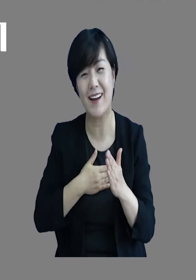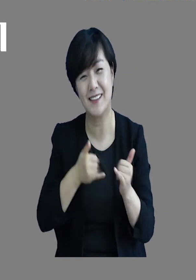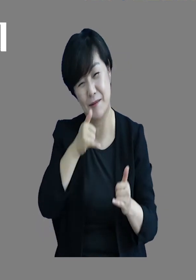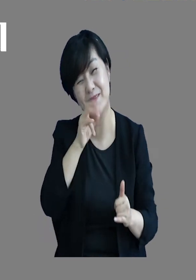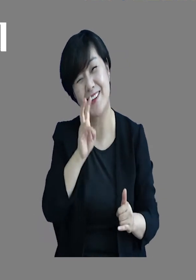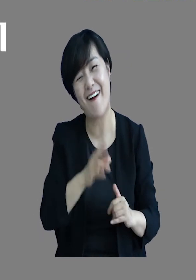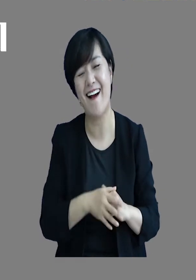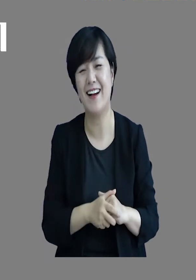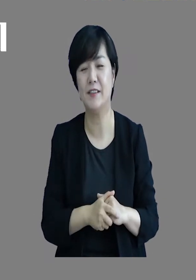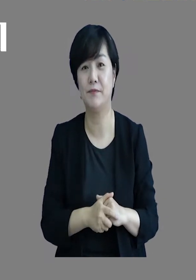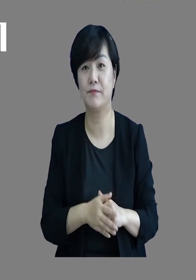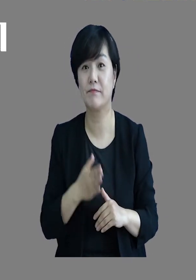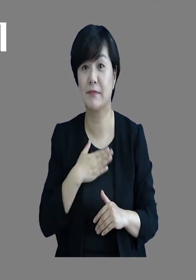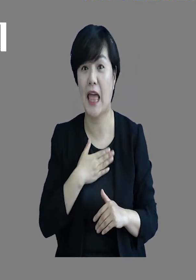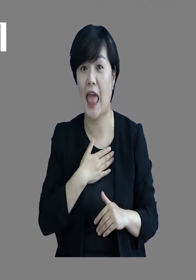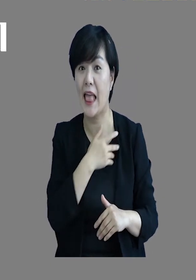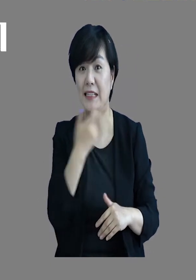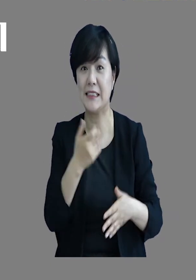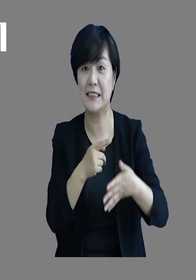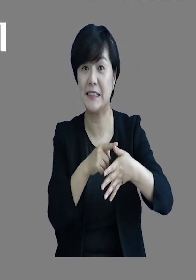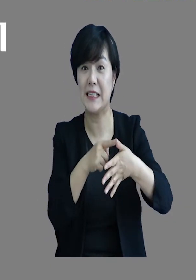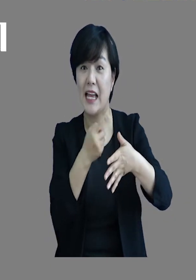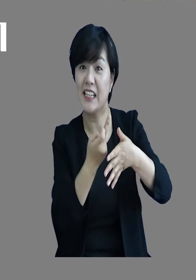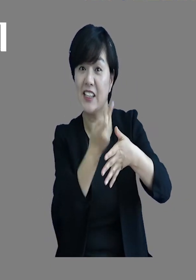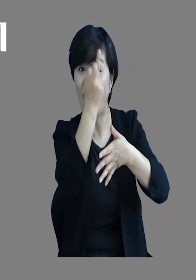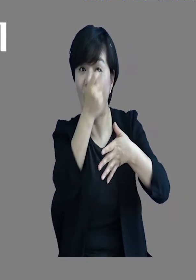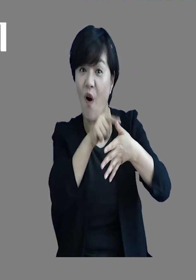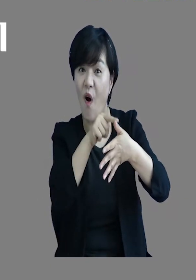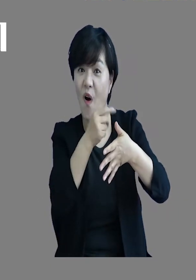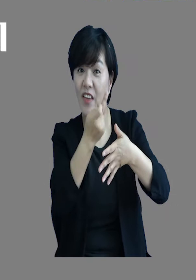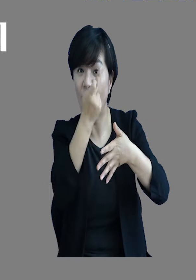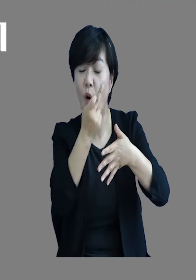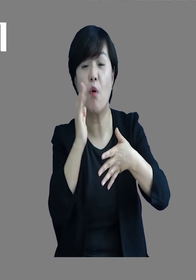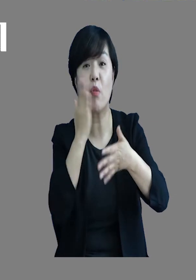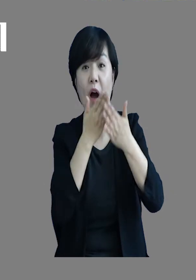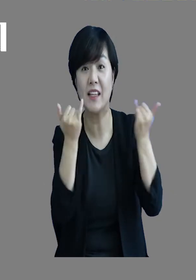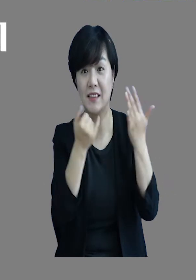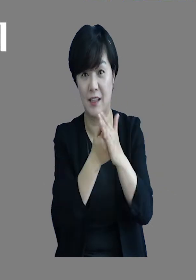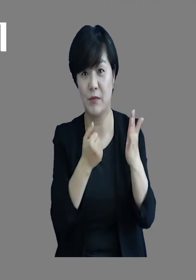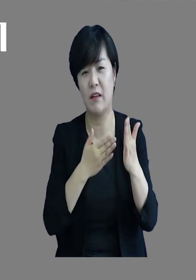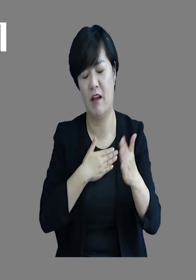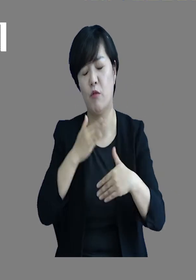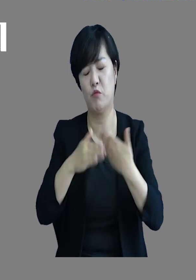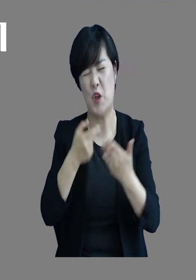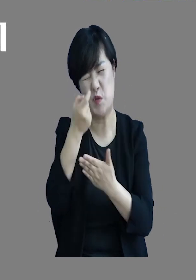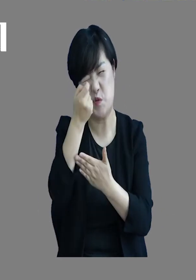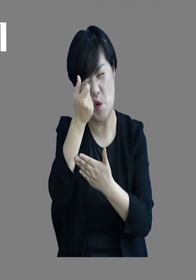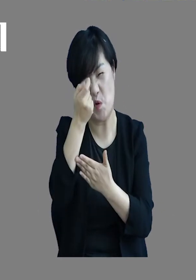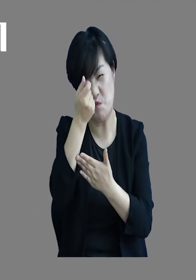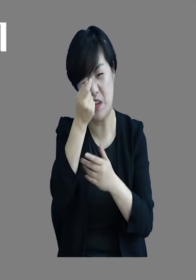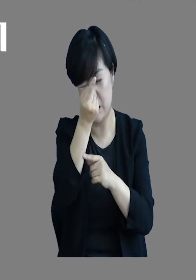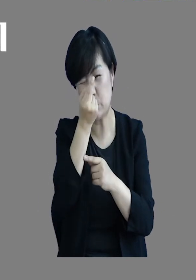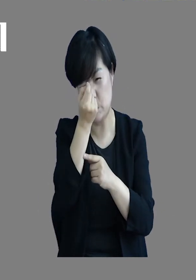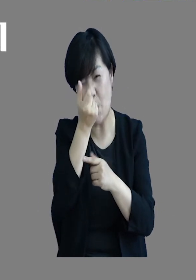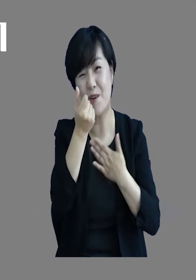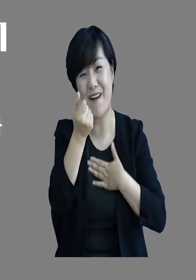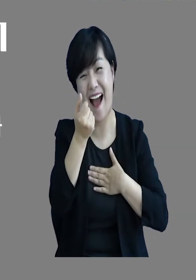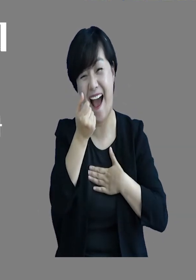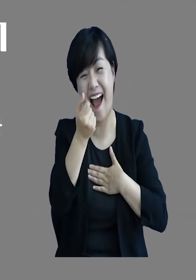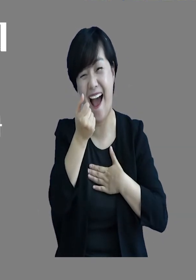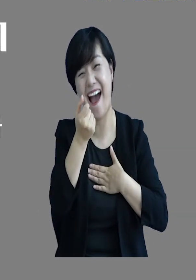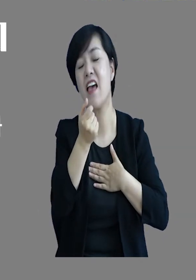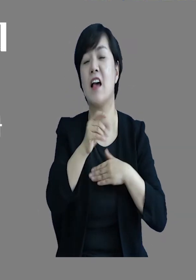분들은 아시겠지만 제 큰 형도 농인이어서 뭐 저도 수어를 아주 조금 할 줄